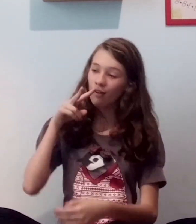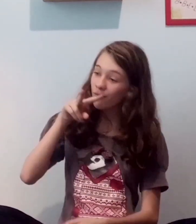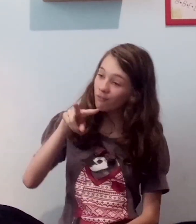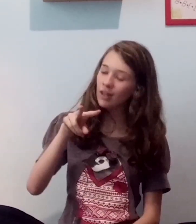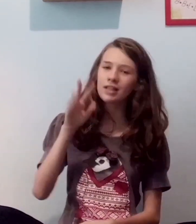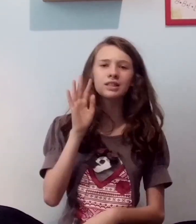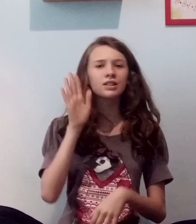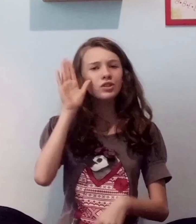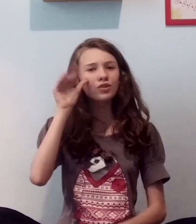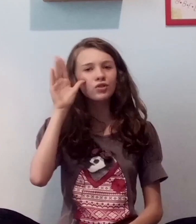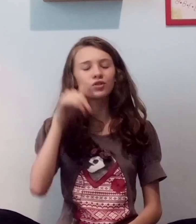pode gostar de assistir filmes.